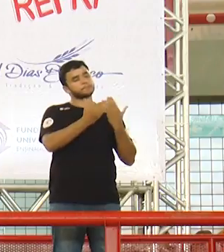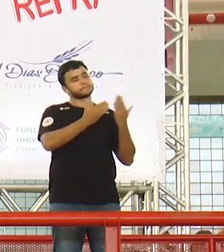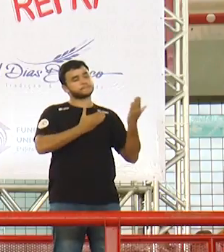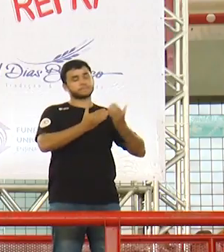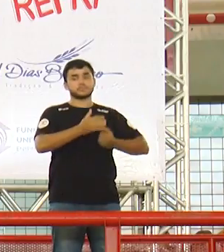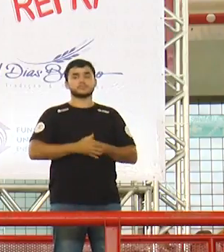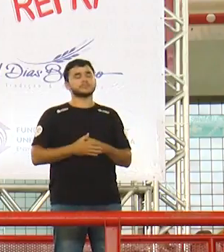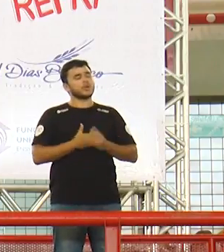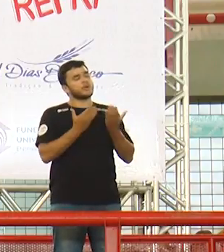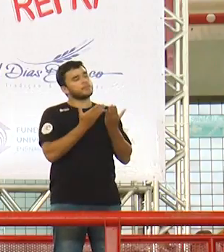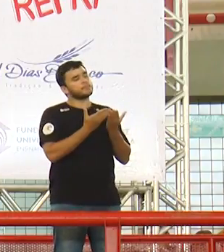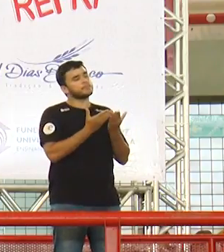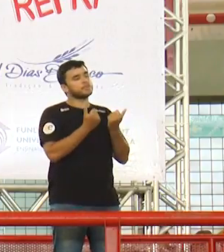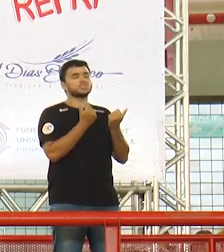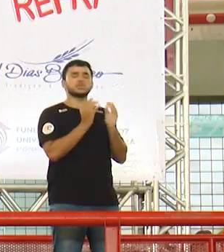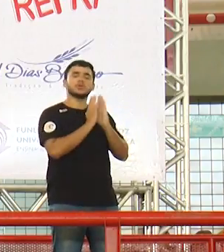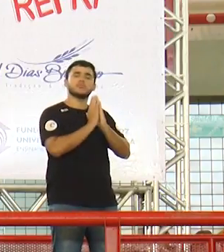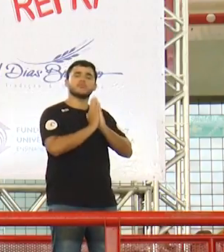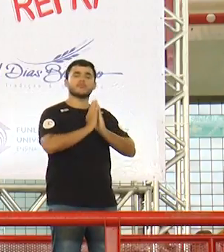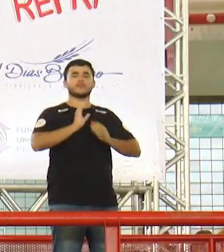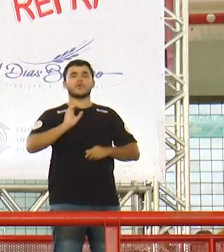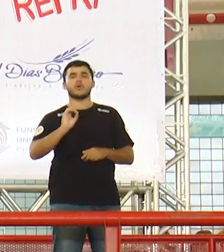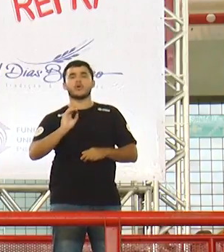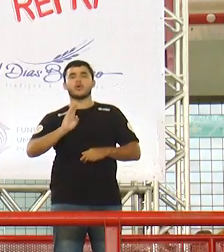por obséquio,